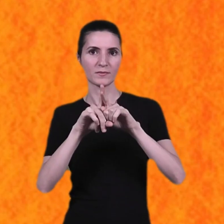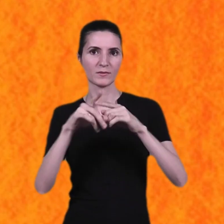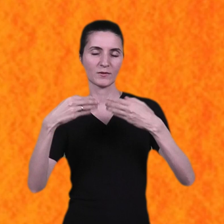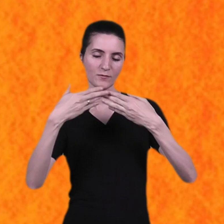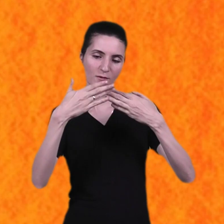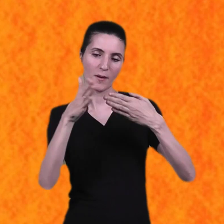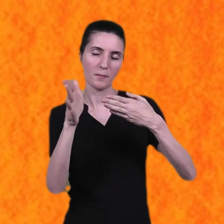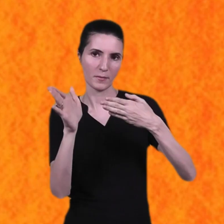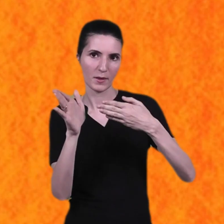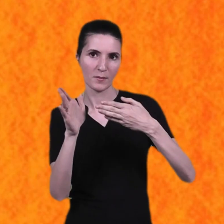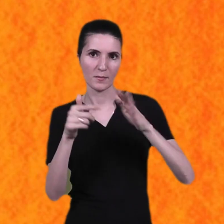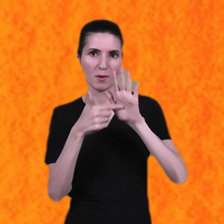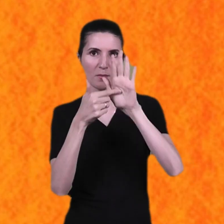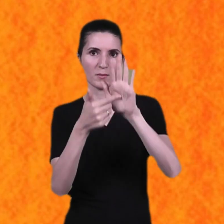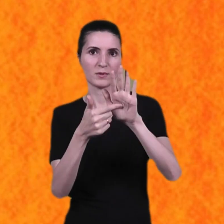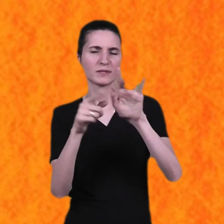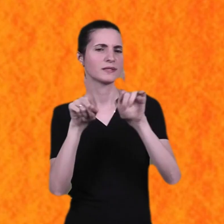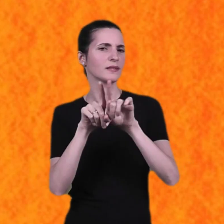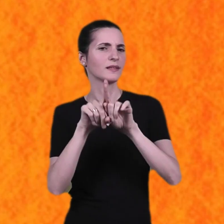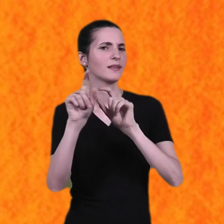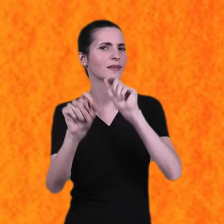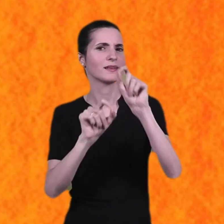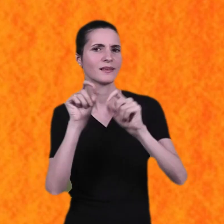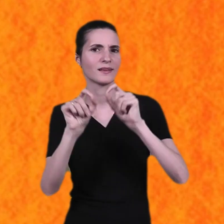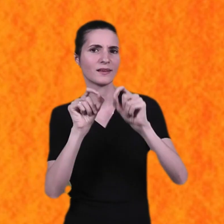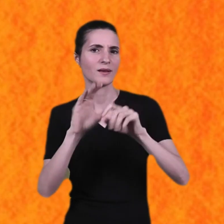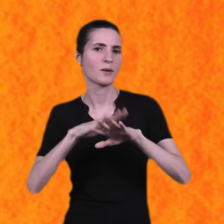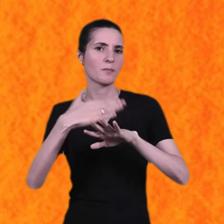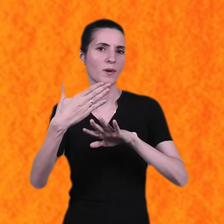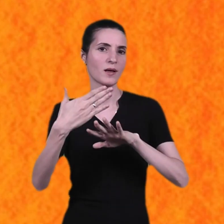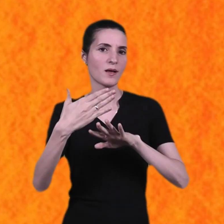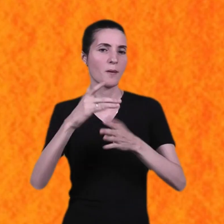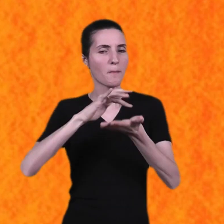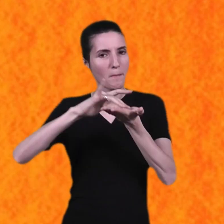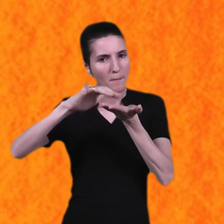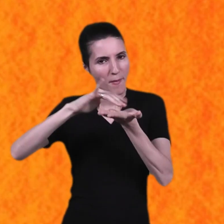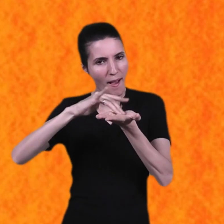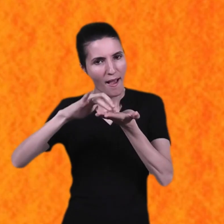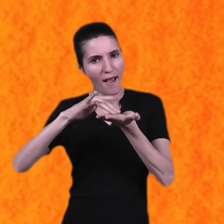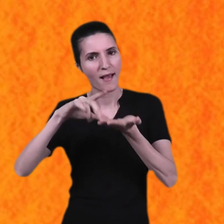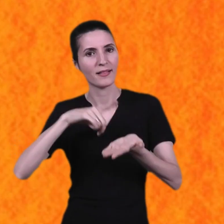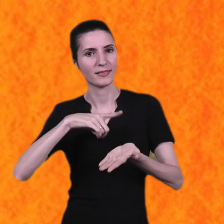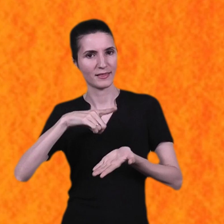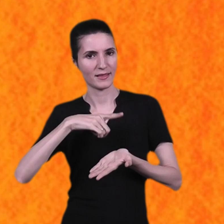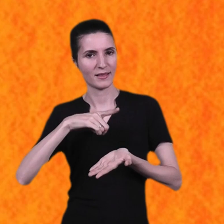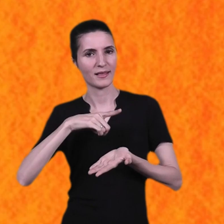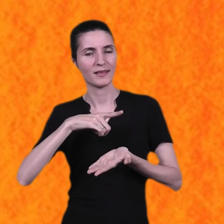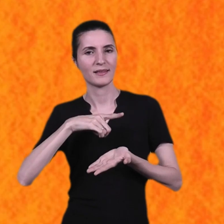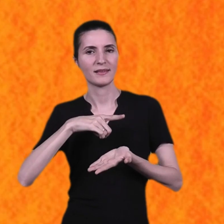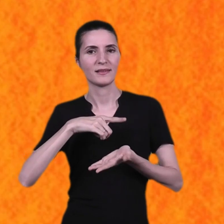vou abrir ele, e aqui dentro tem o Braille,